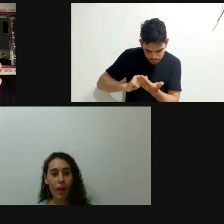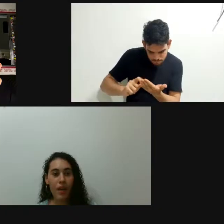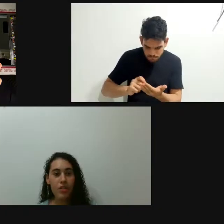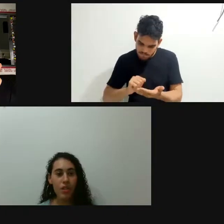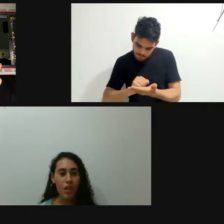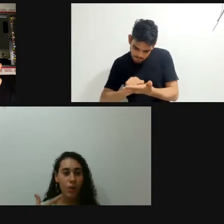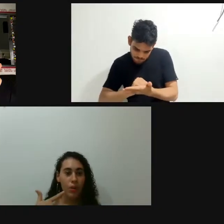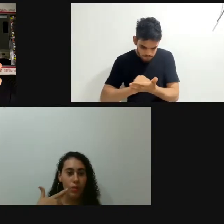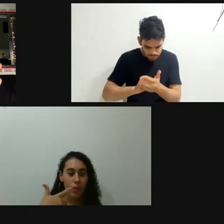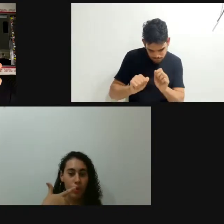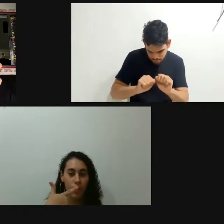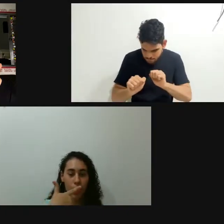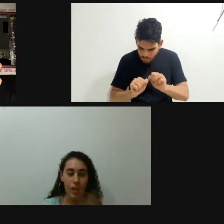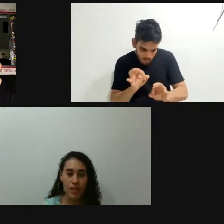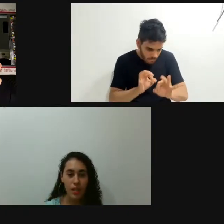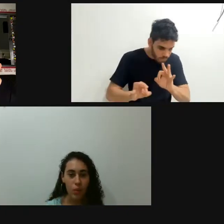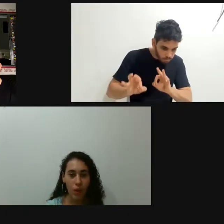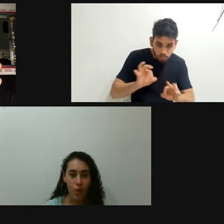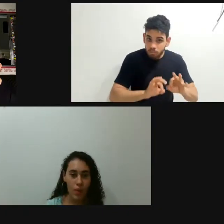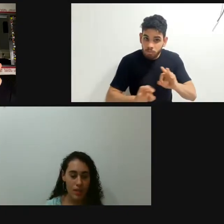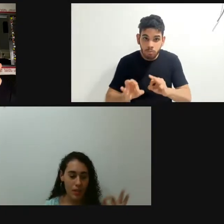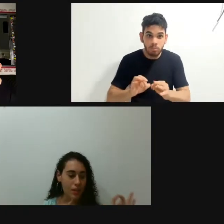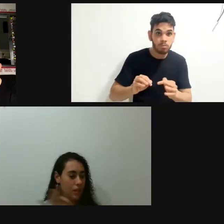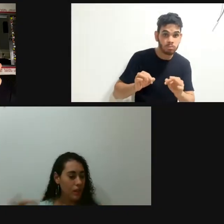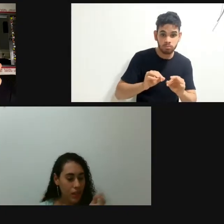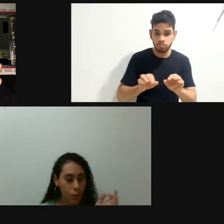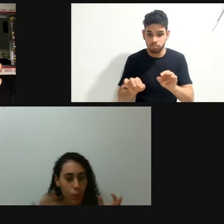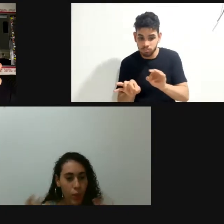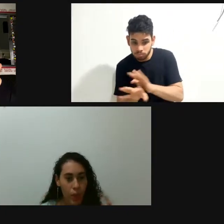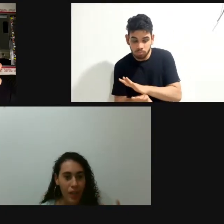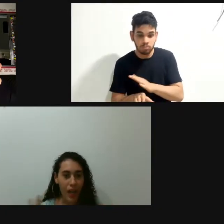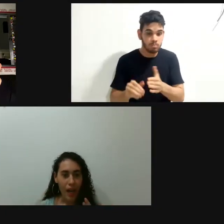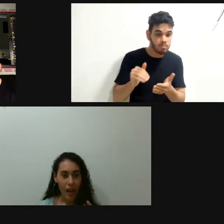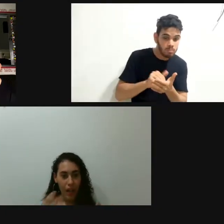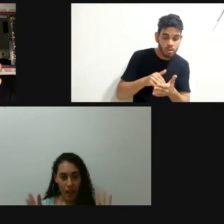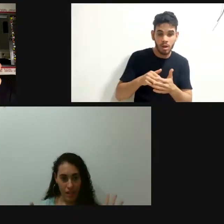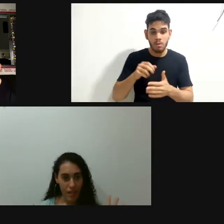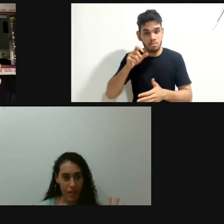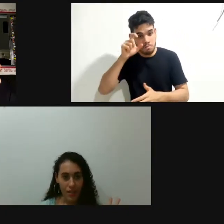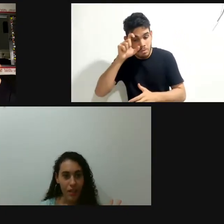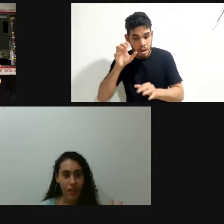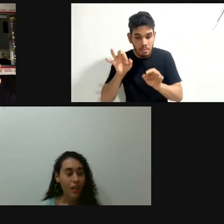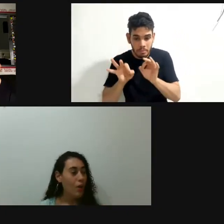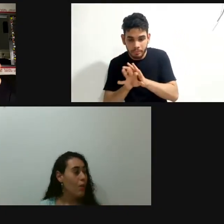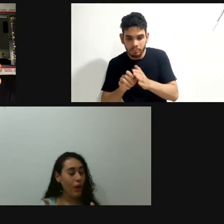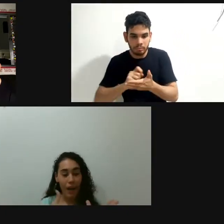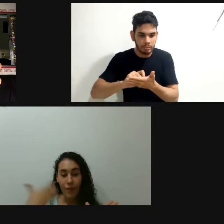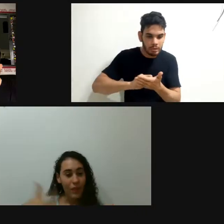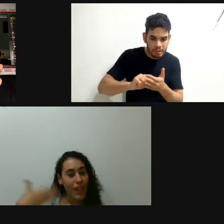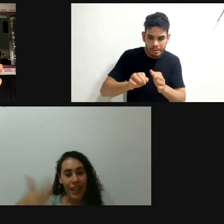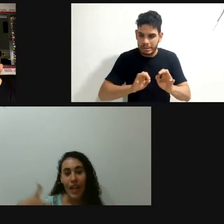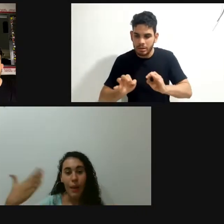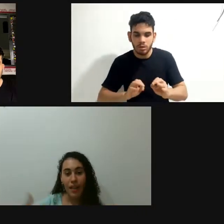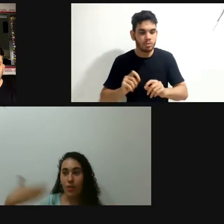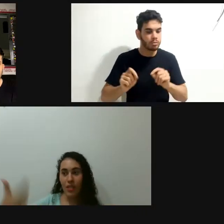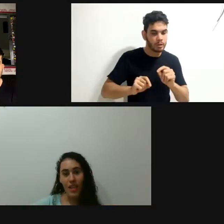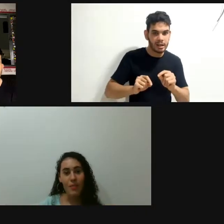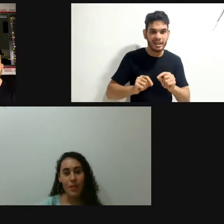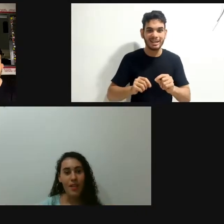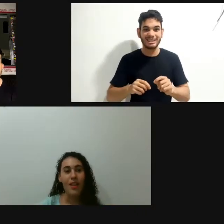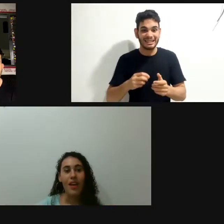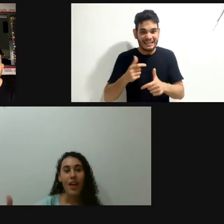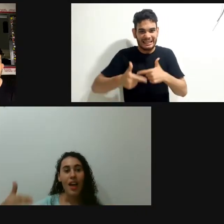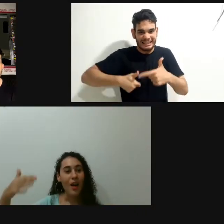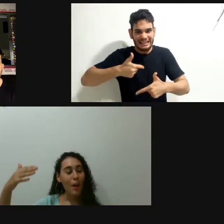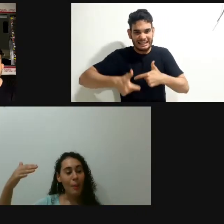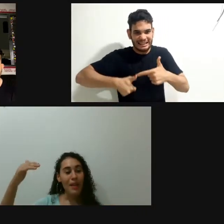alguma página, ou estou organizando alguma coisa do meu mangá. É assim. Então, é trabalhando